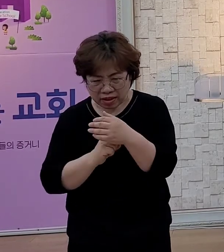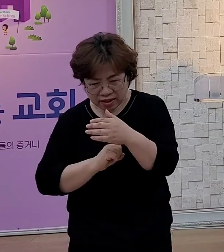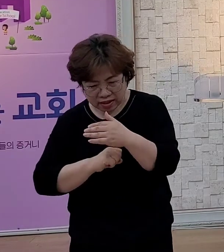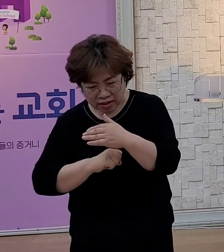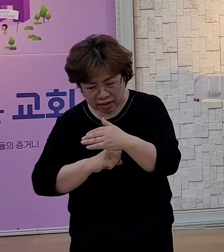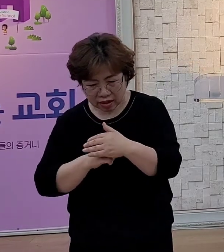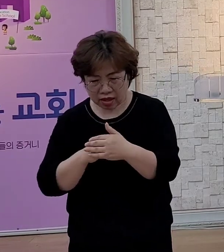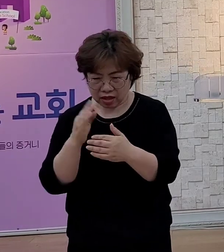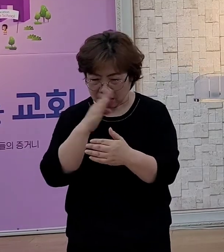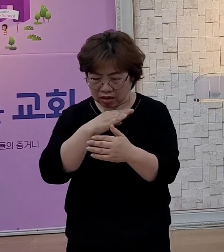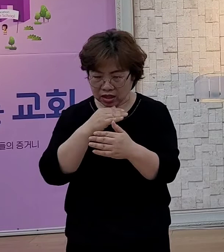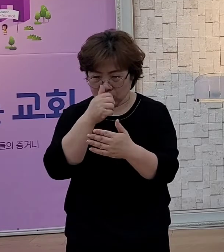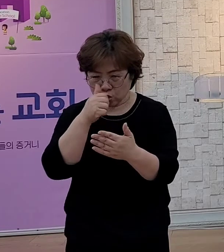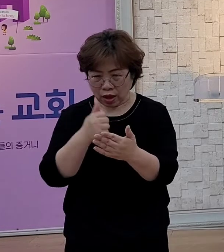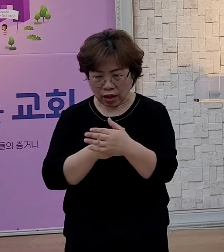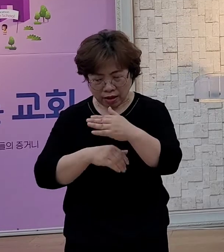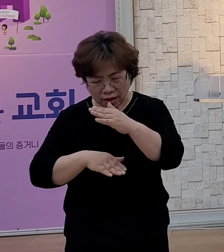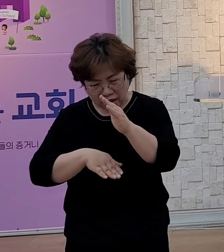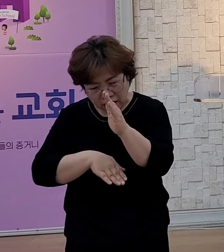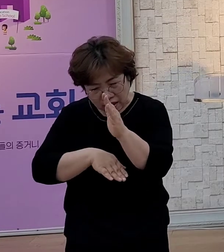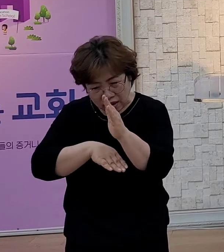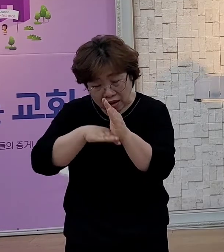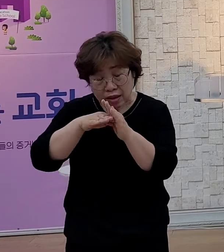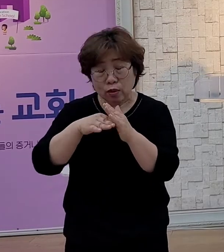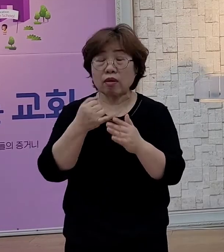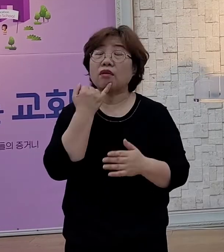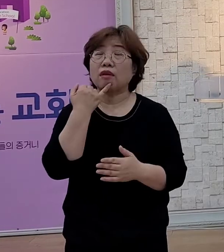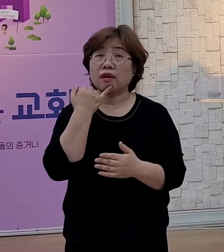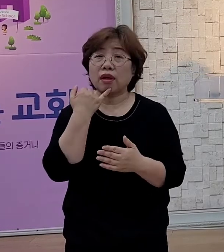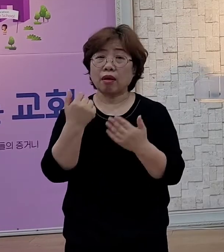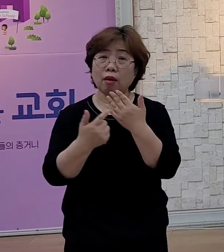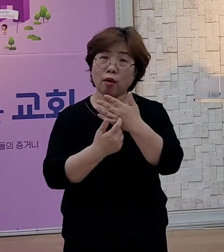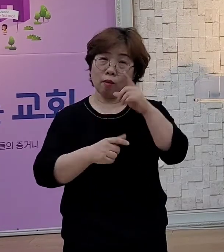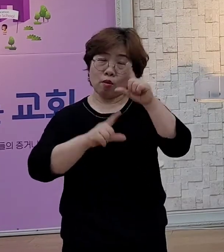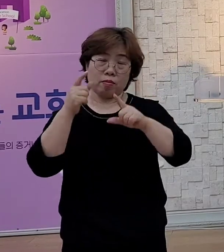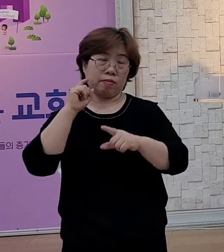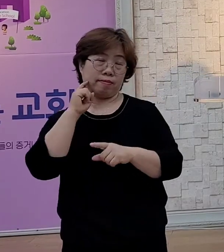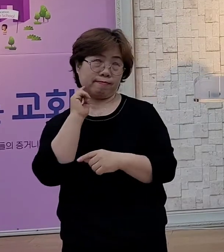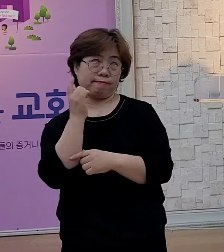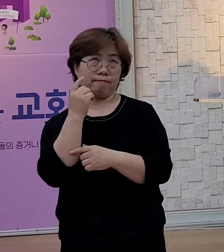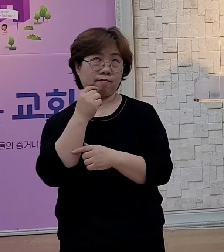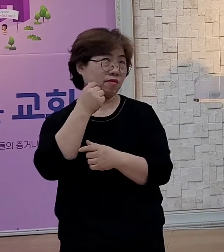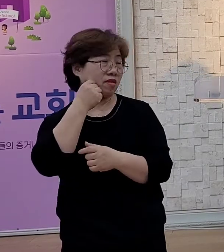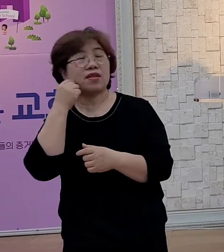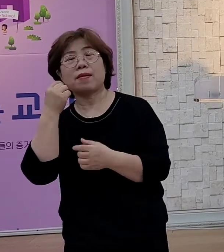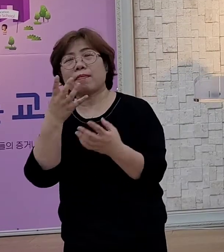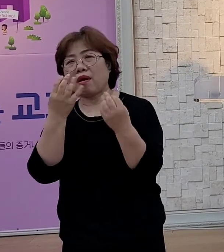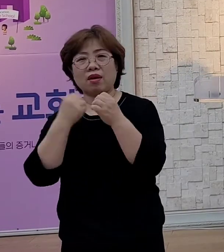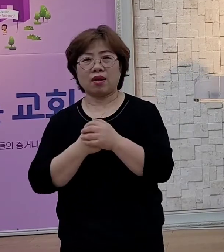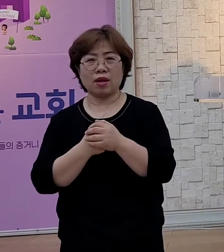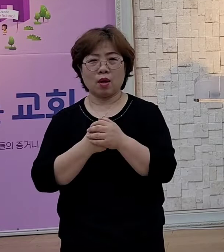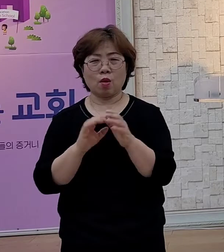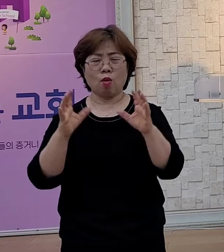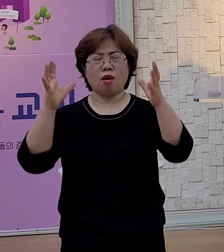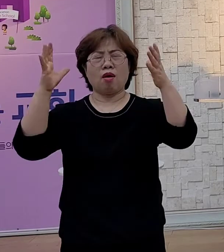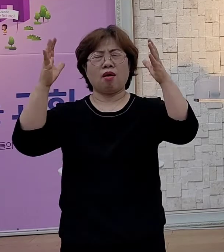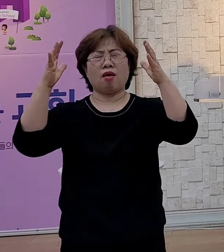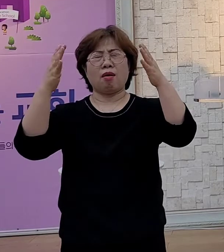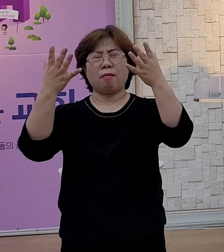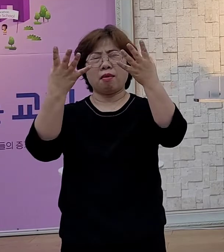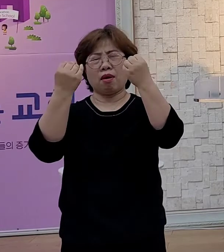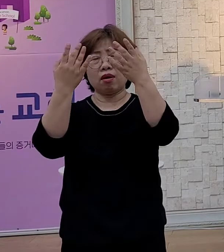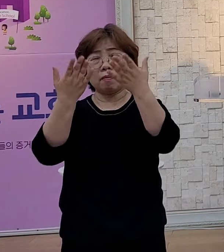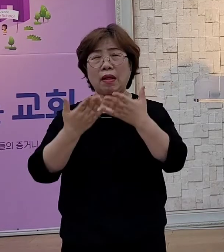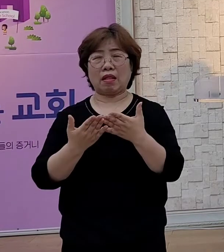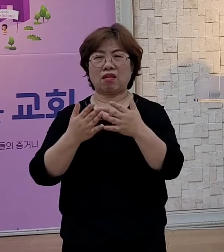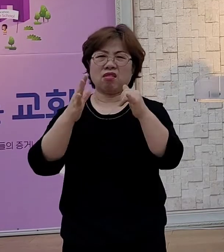보기에 이쁘고 아름답고 외모가 좋으면 인기도 있고 또 환영도 받는 참